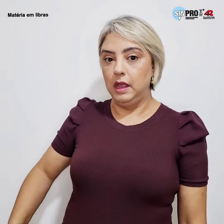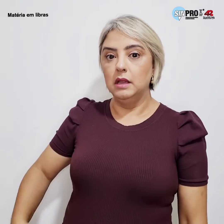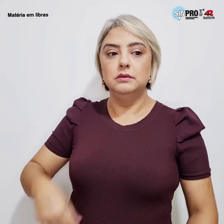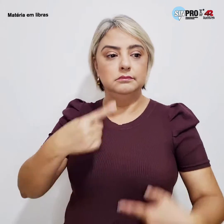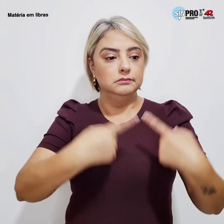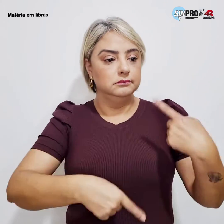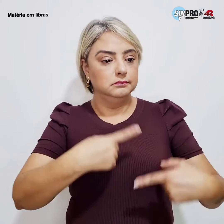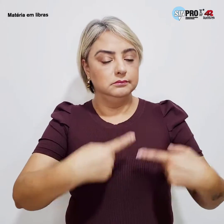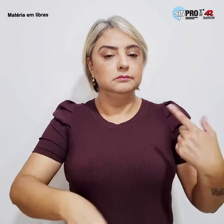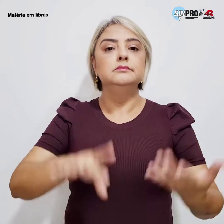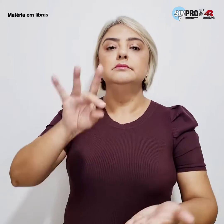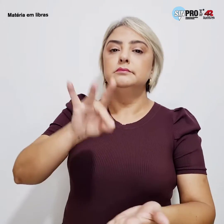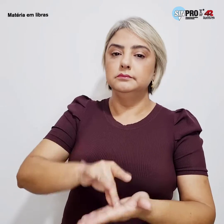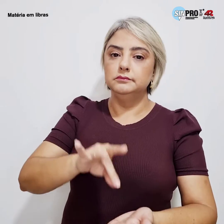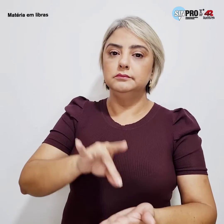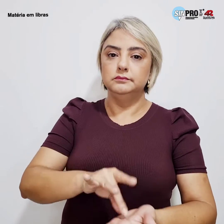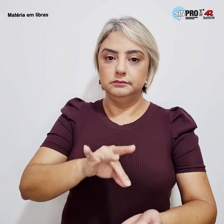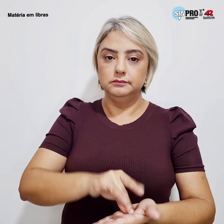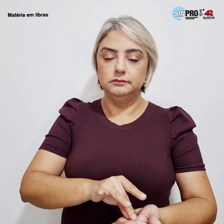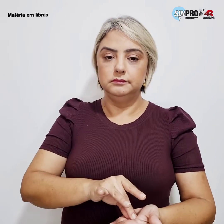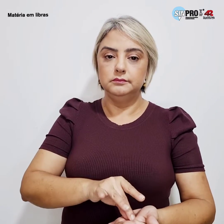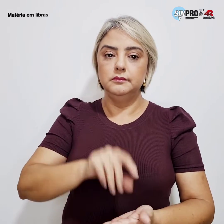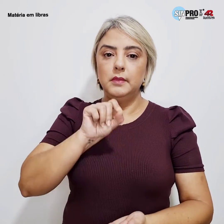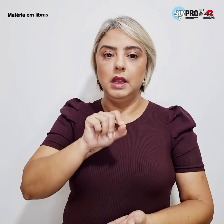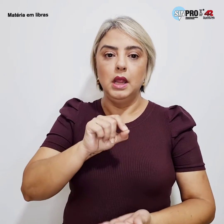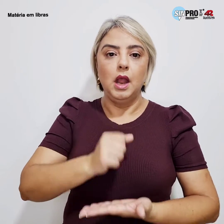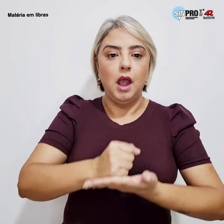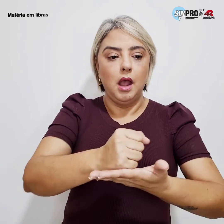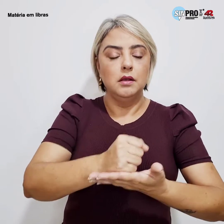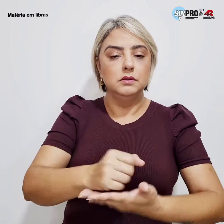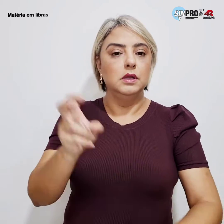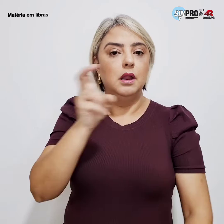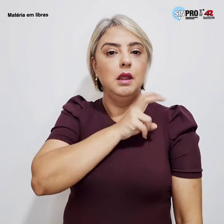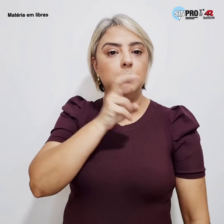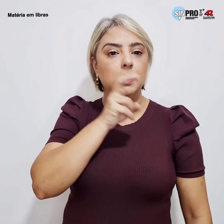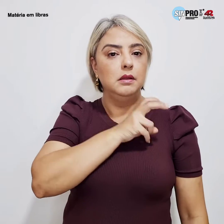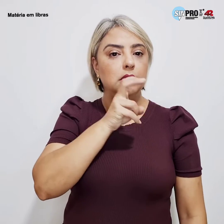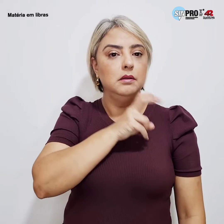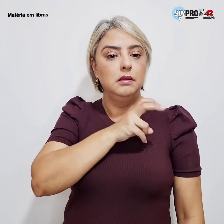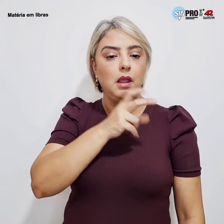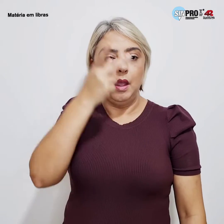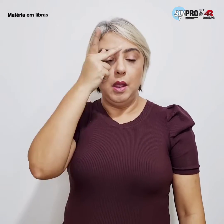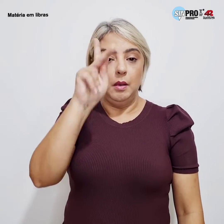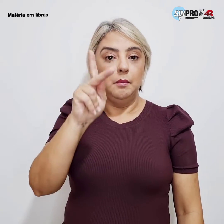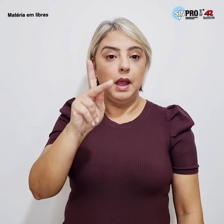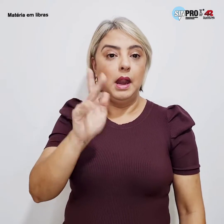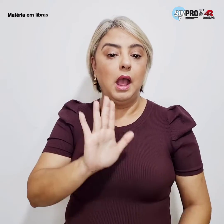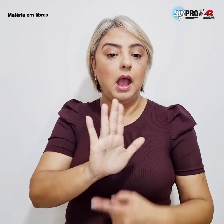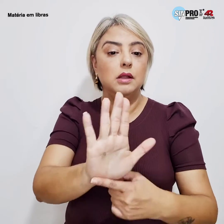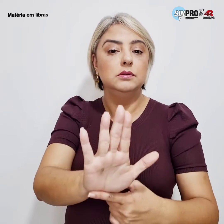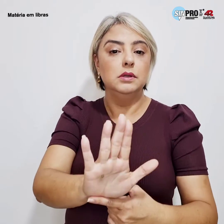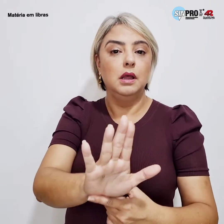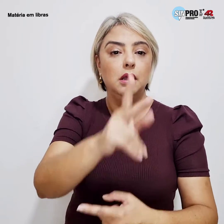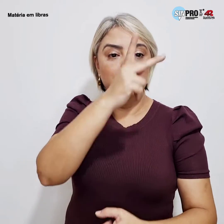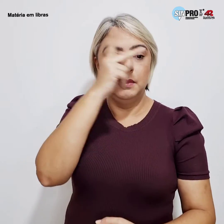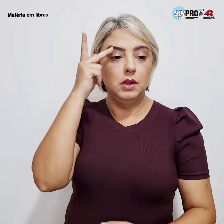políticas realmente efetivas de auxílio emergencial para socorrer aqueles que ficaram